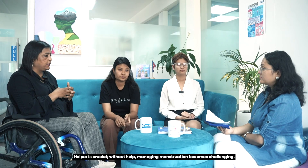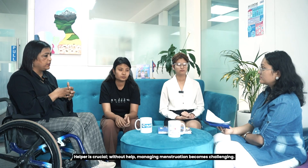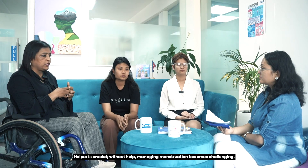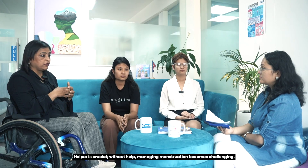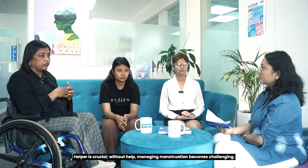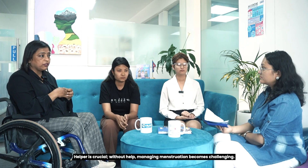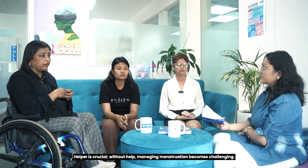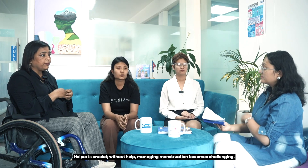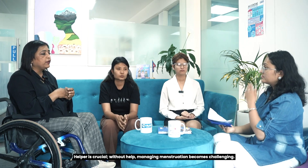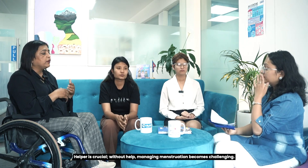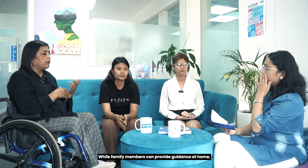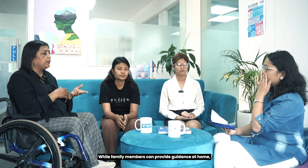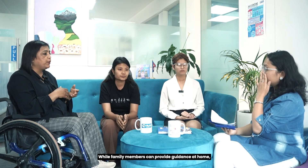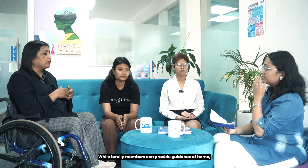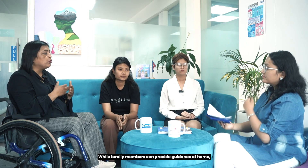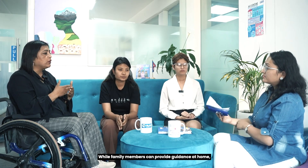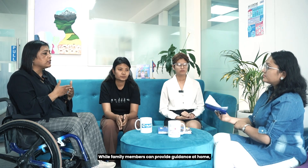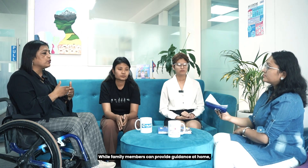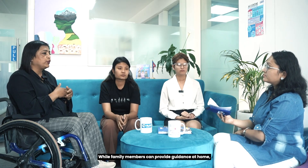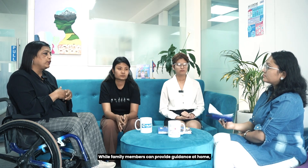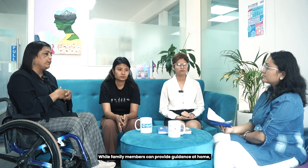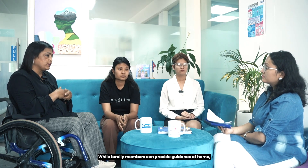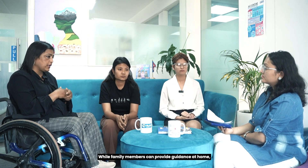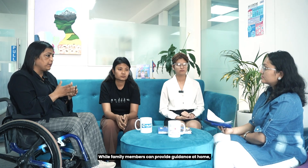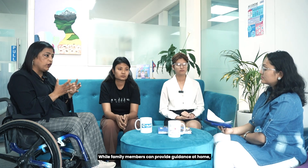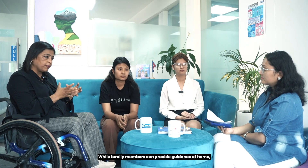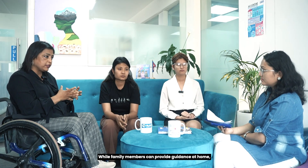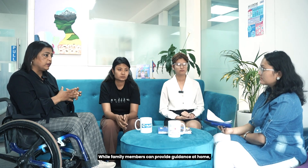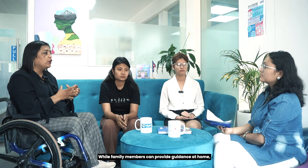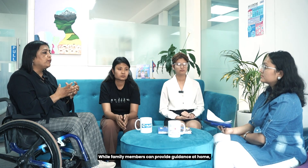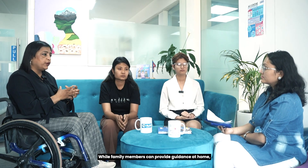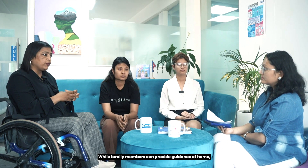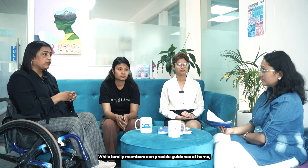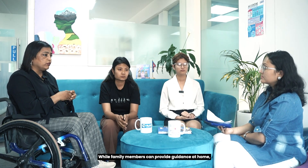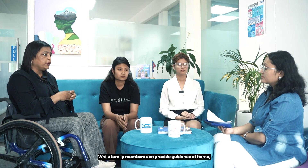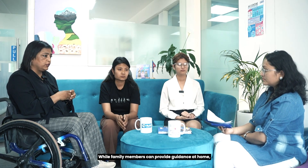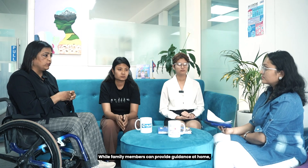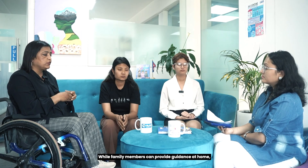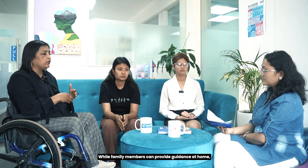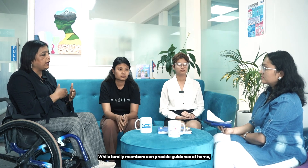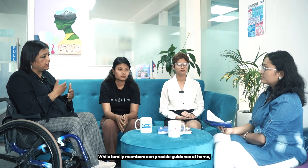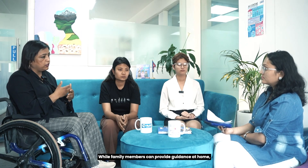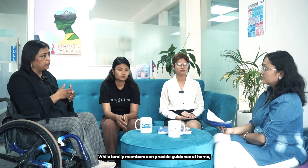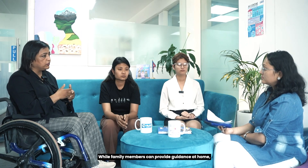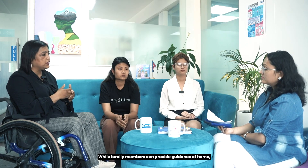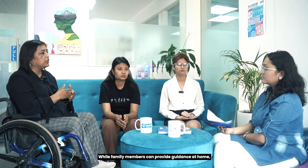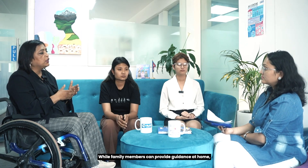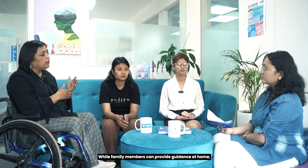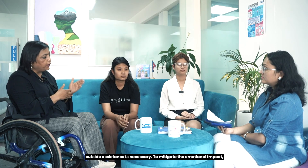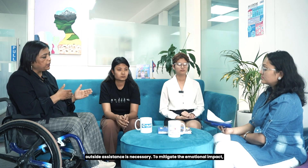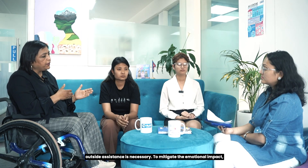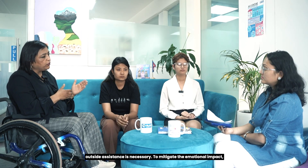सहयोगी बिना त हामीले चेन्ज गर्न सक्दैन. अब त्यो कुरा चाहिँ सहयोगीको व्यवस्था अब घरमा त परिवारको व्यक्ति हुनुहुन्छ उहाँहरूले